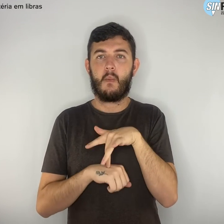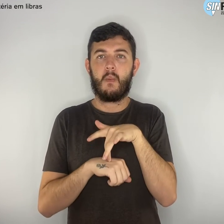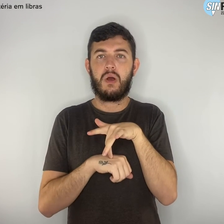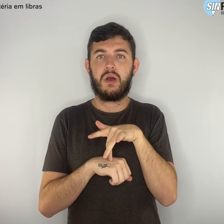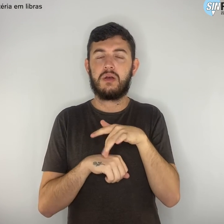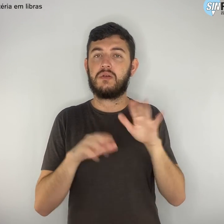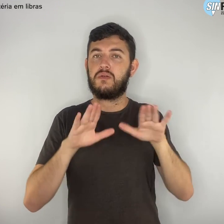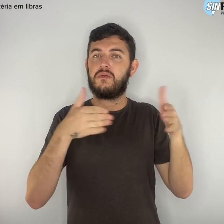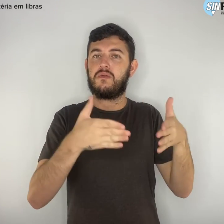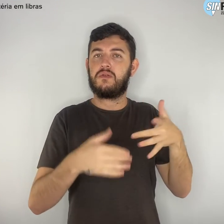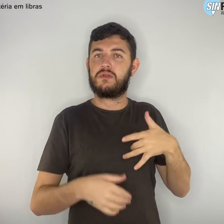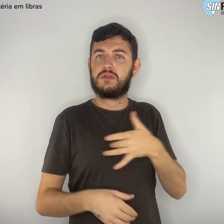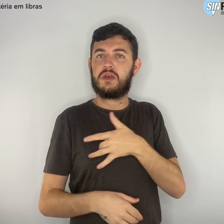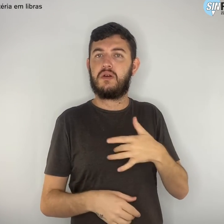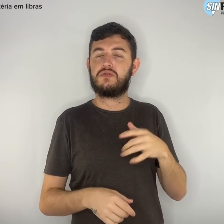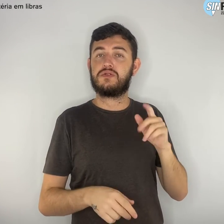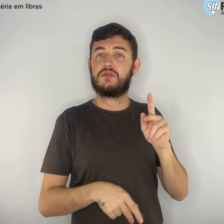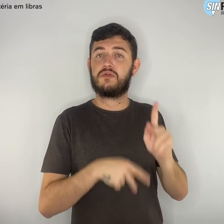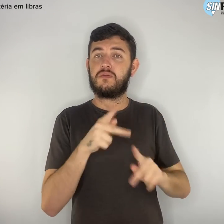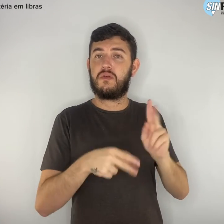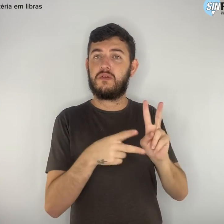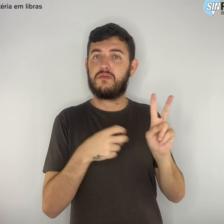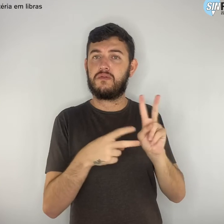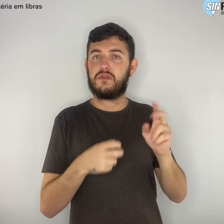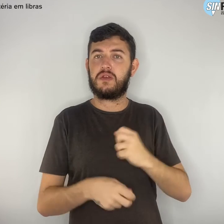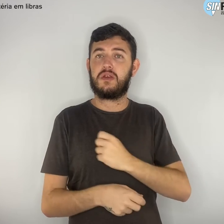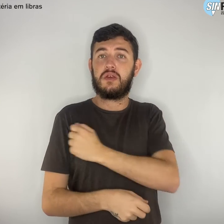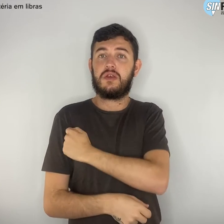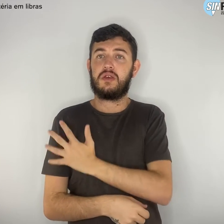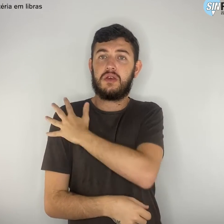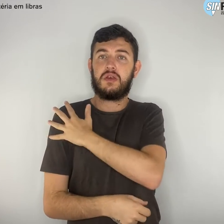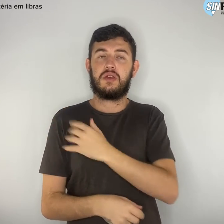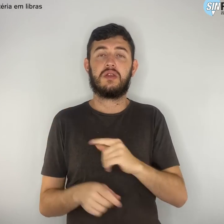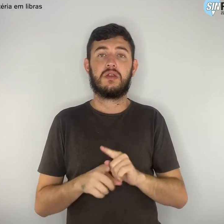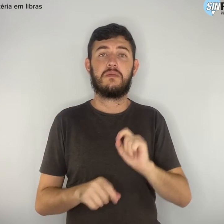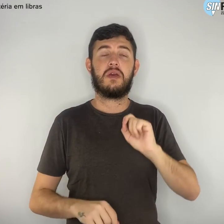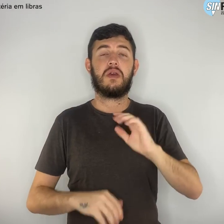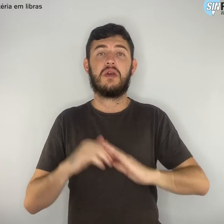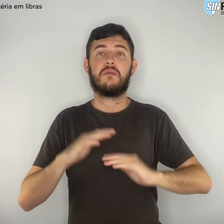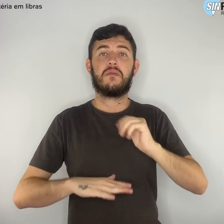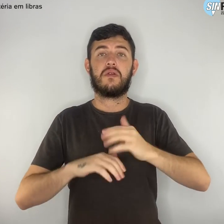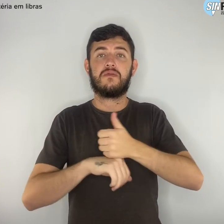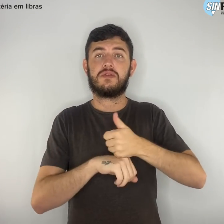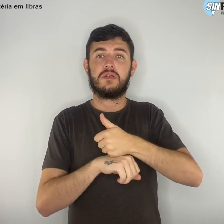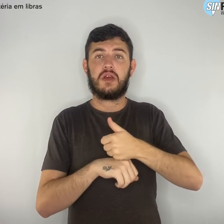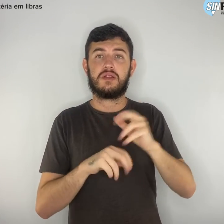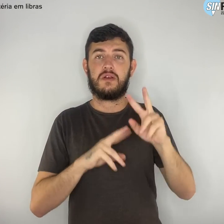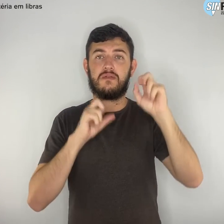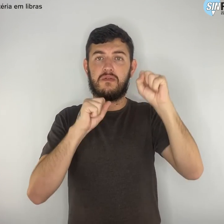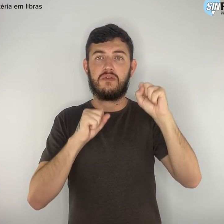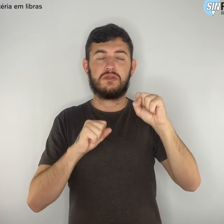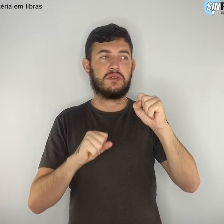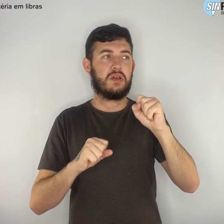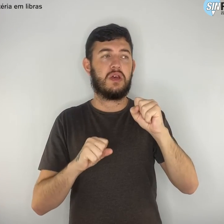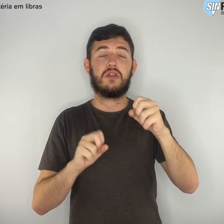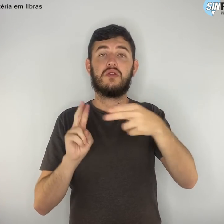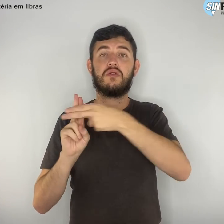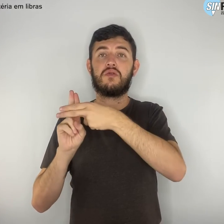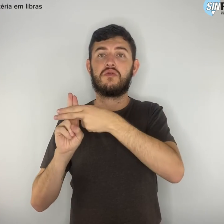Yanomamis. E profissionais da Força Nacional do Sistema Único de Saúde começam a chegar nesta